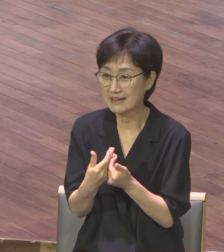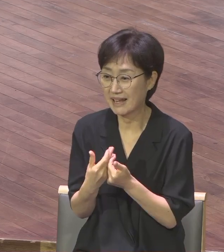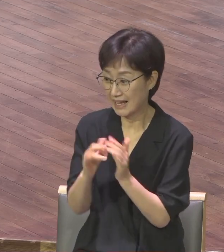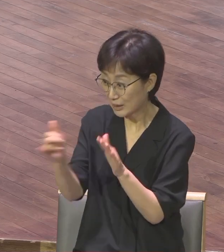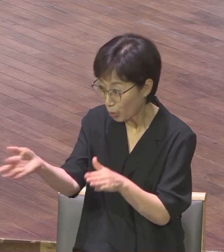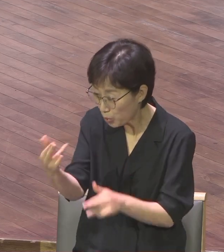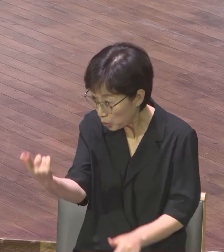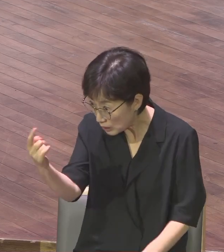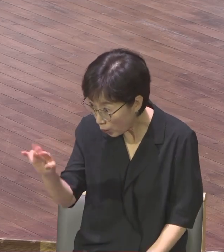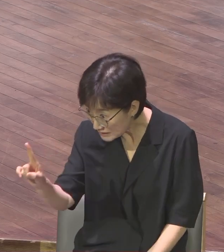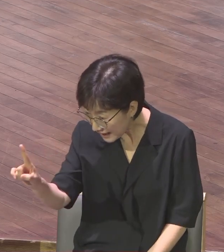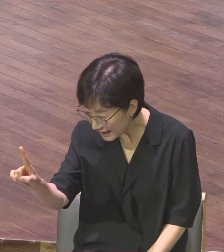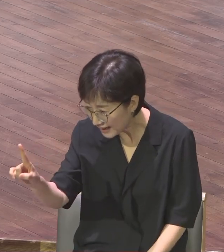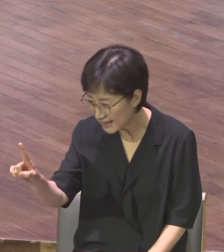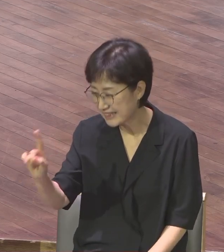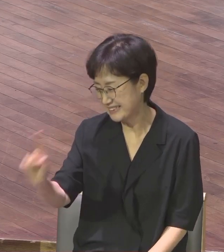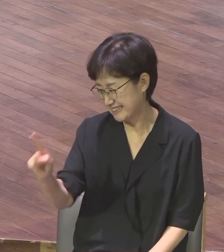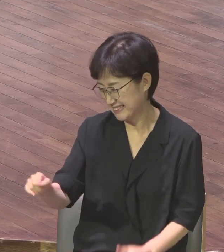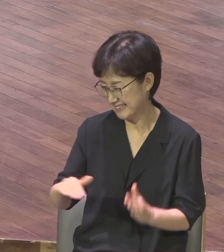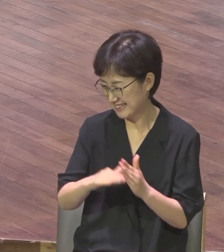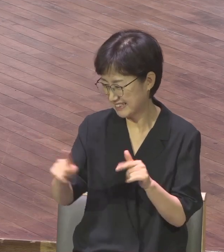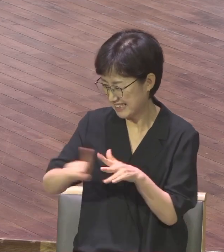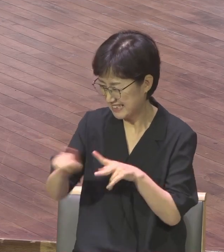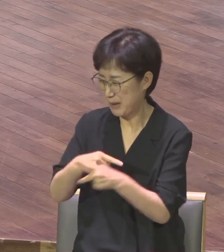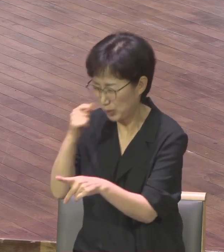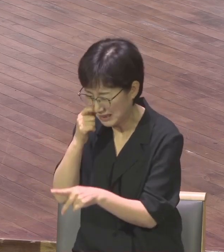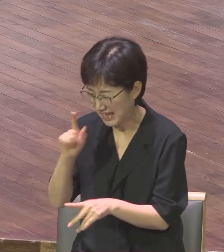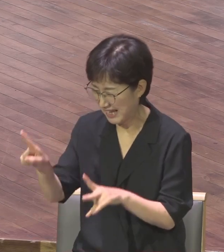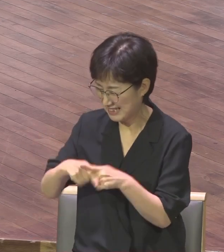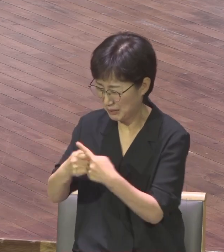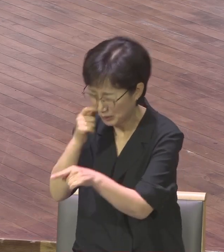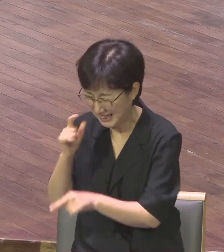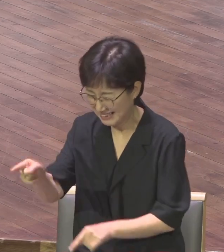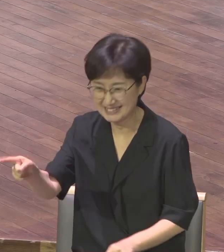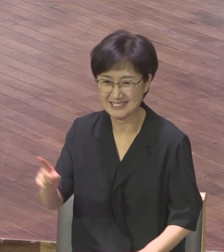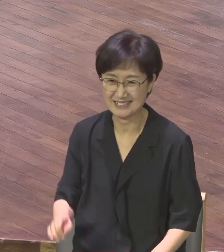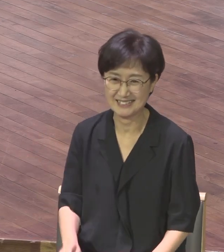식구가 없으면 그래서 가정을 이해 못한다.